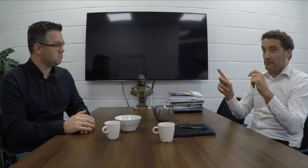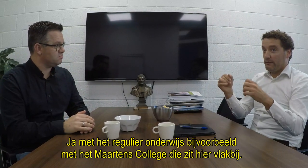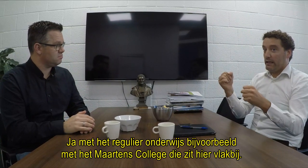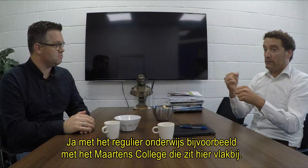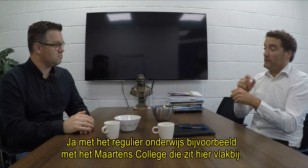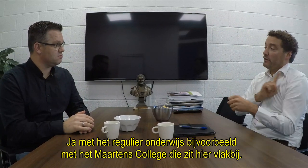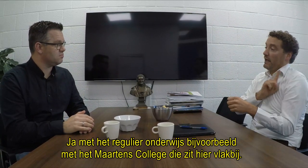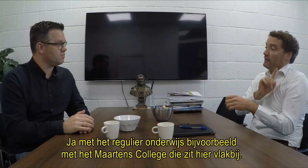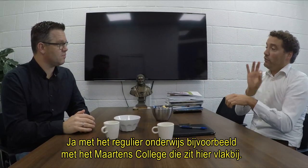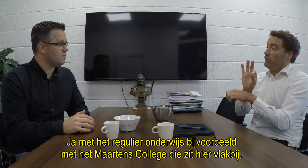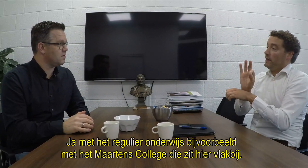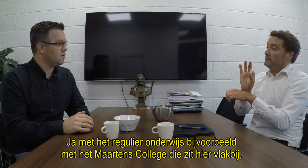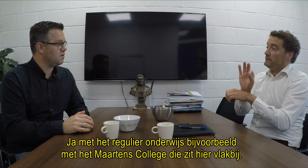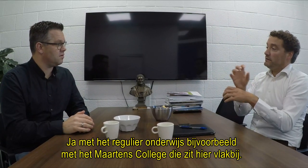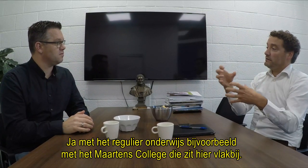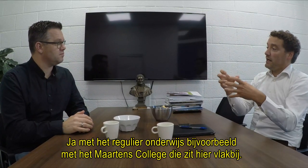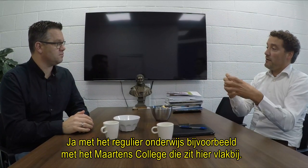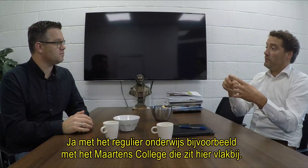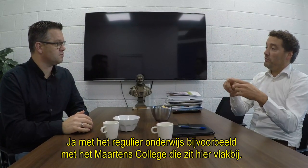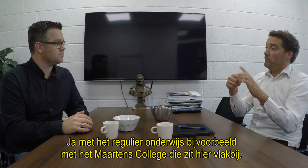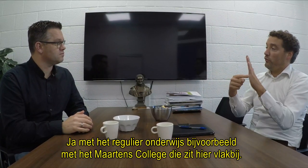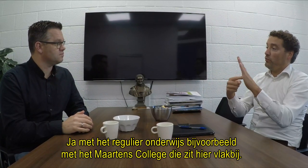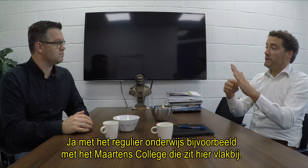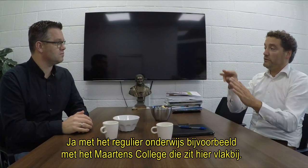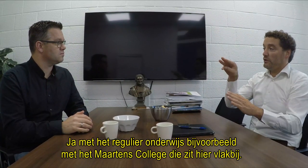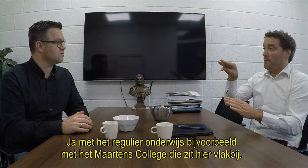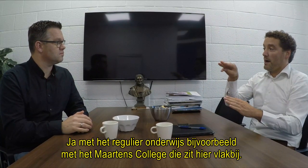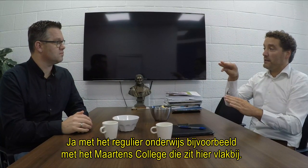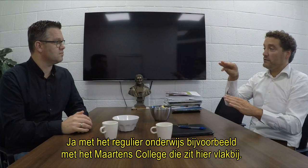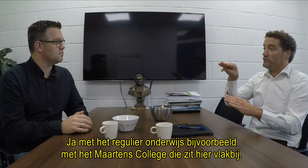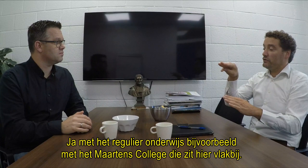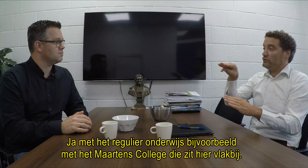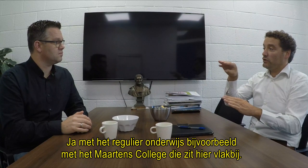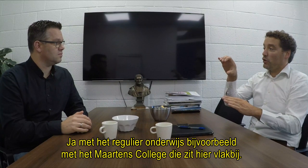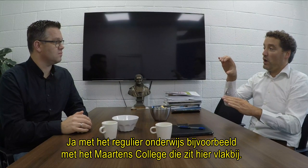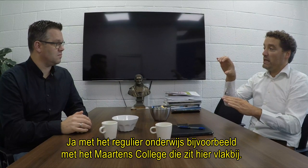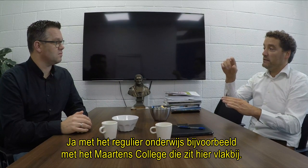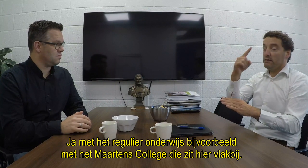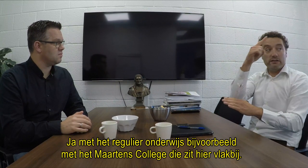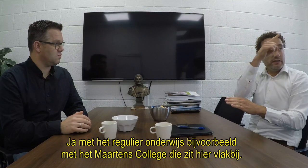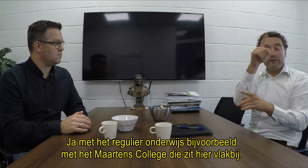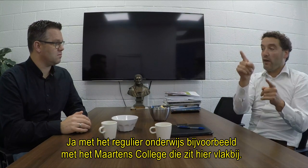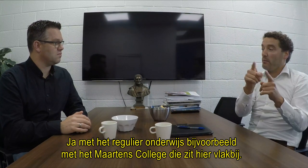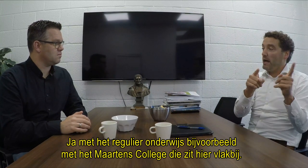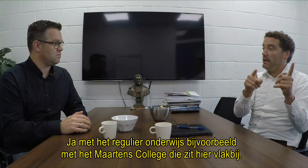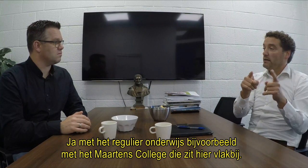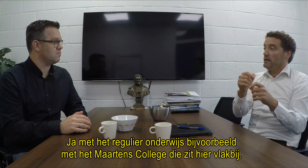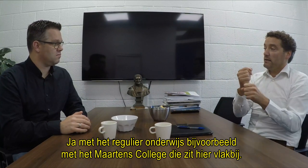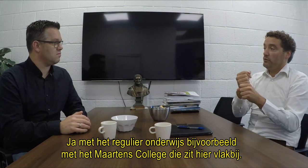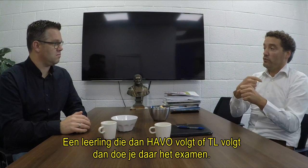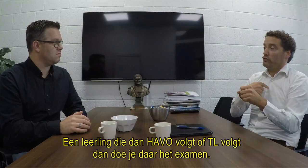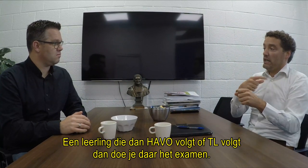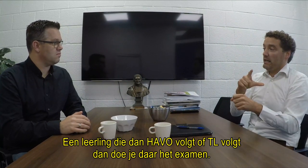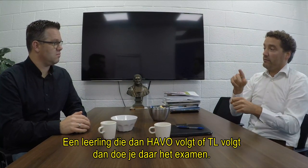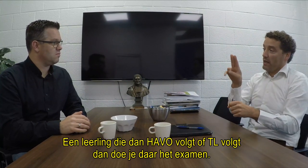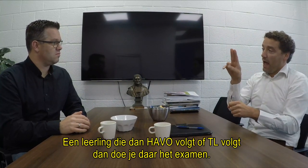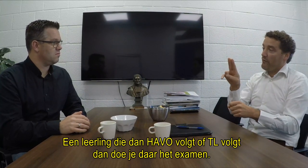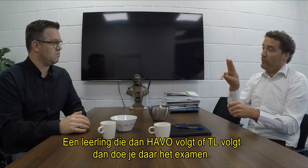Ja, met het regulier onderwijs, bijvoorbeeld het Maartens College, die zit hier vlakbij. Er is een leerling die